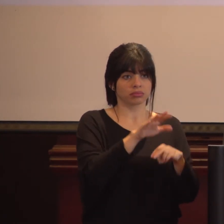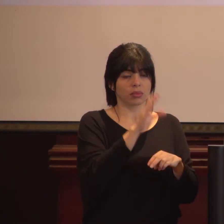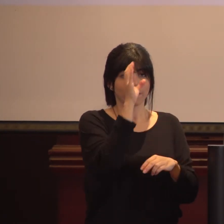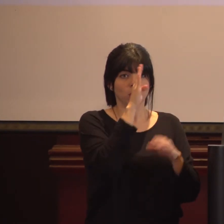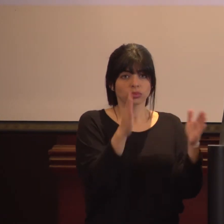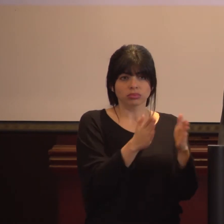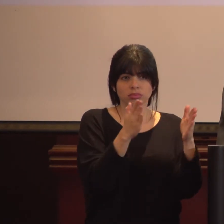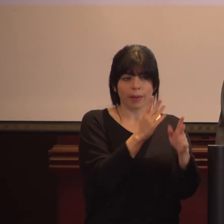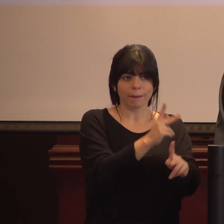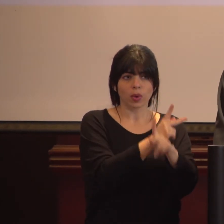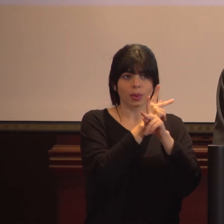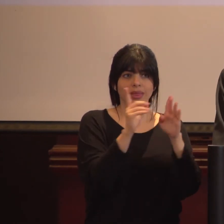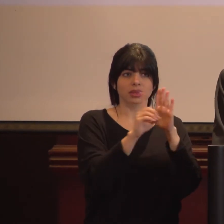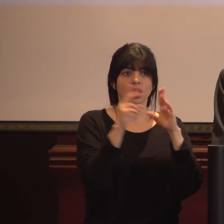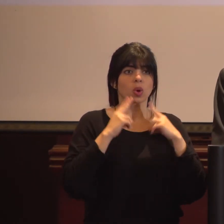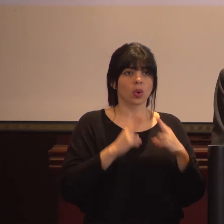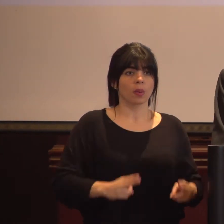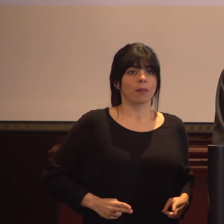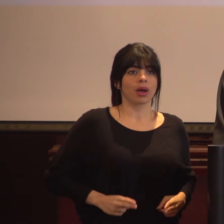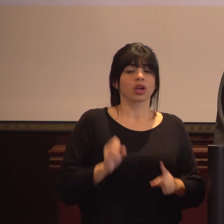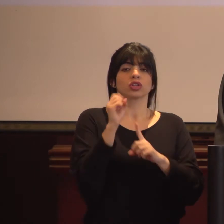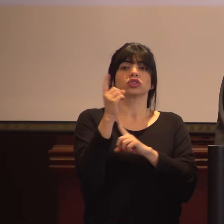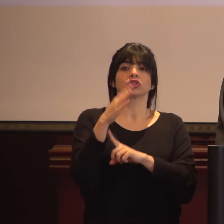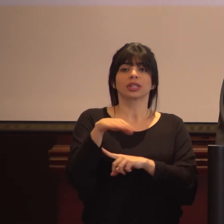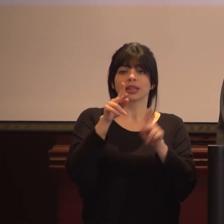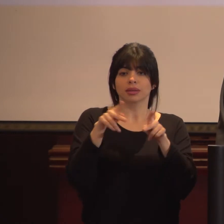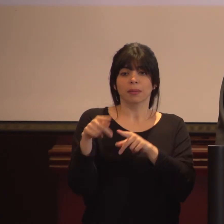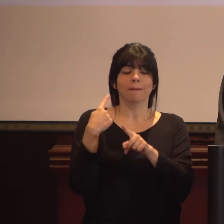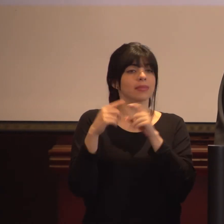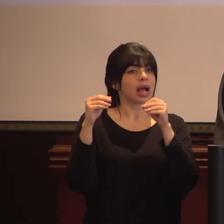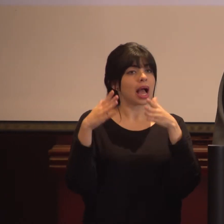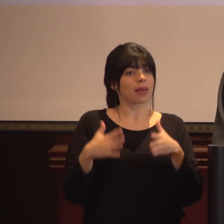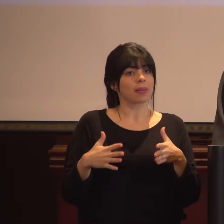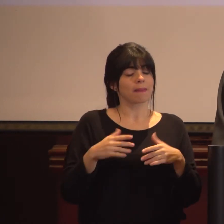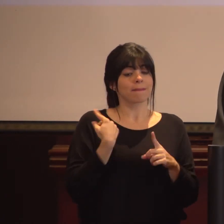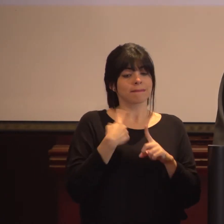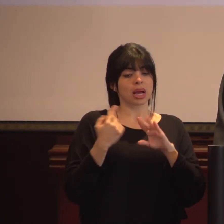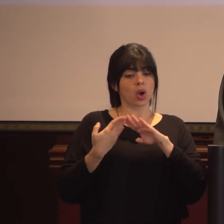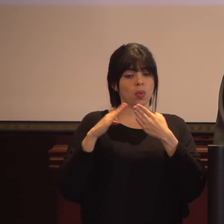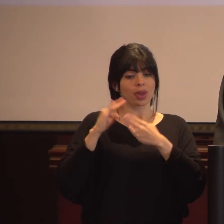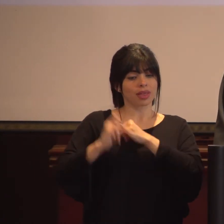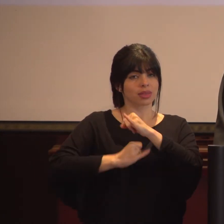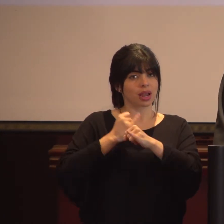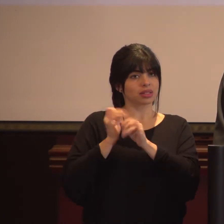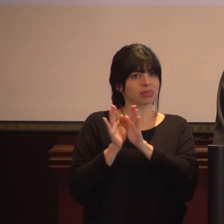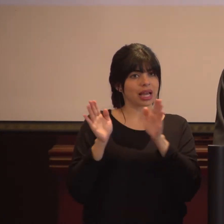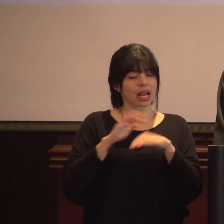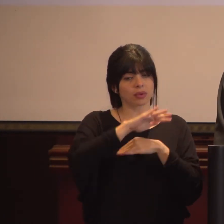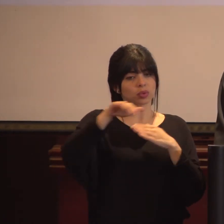promoción y protección de Derechos Humanos la sociedad civil y la Academia y la comunidad internacional en